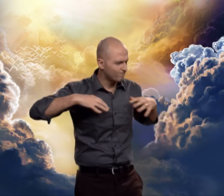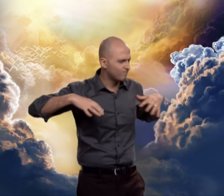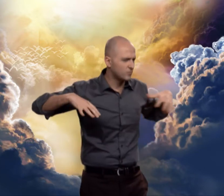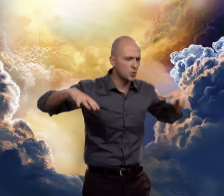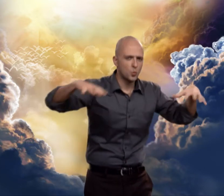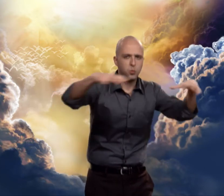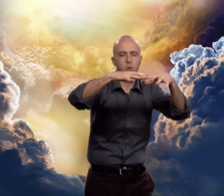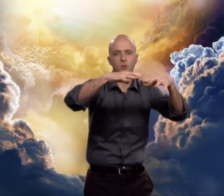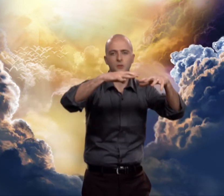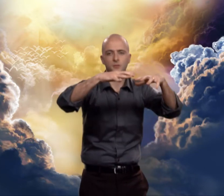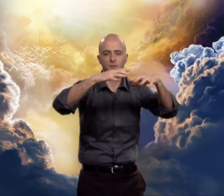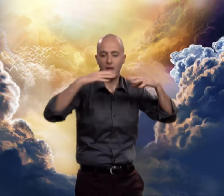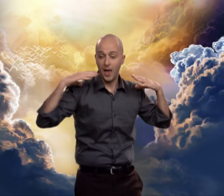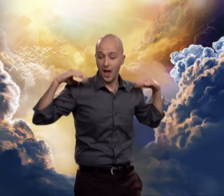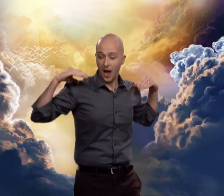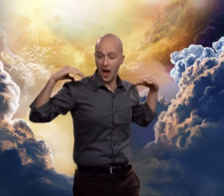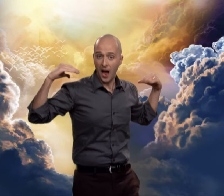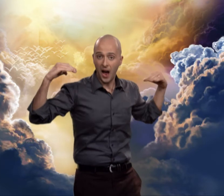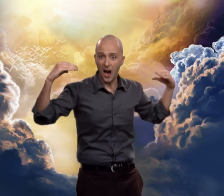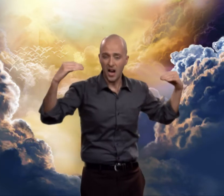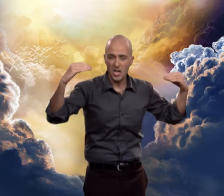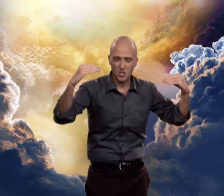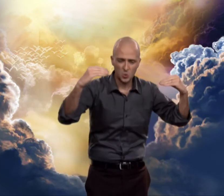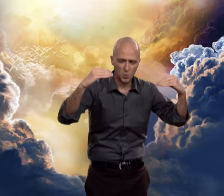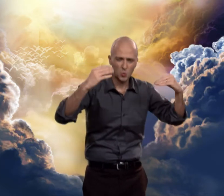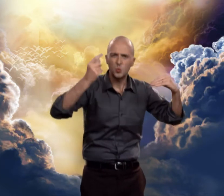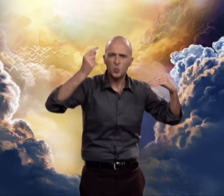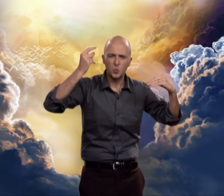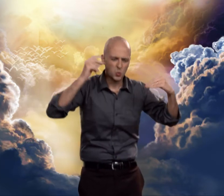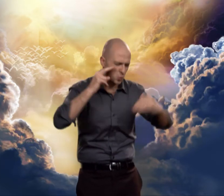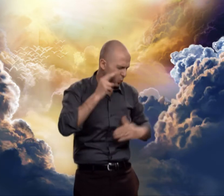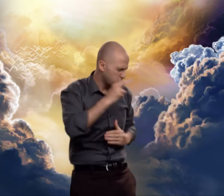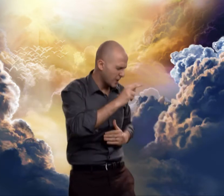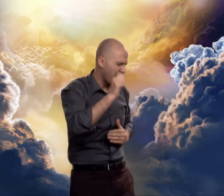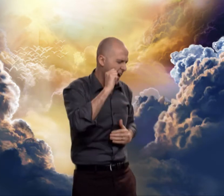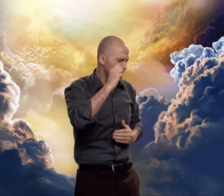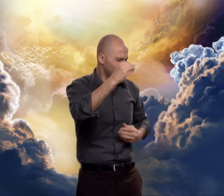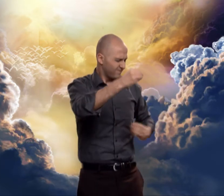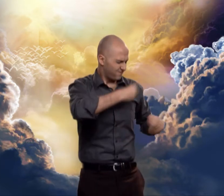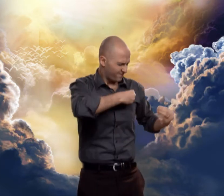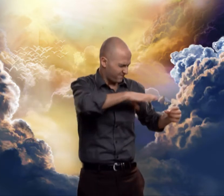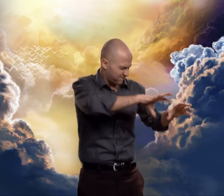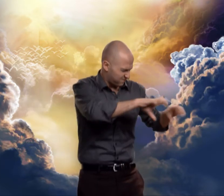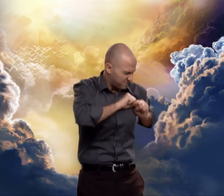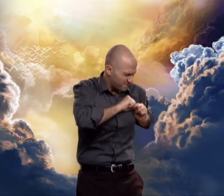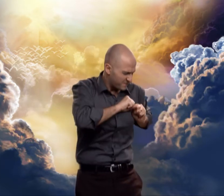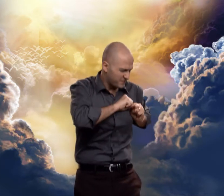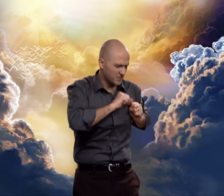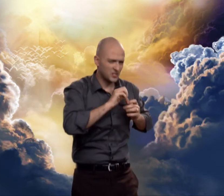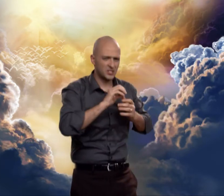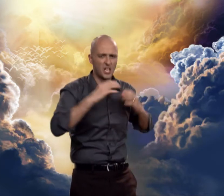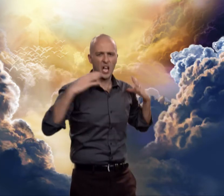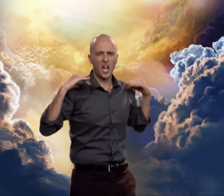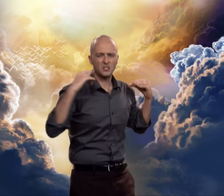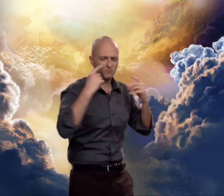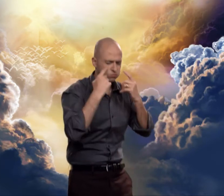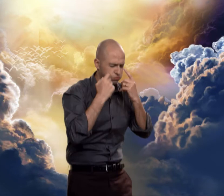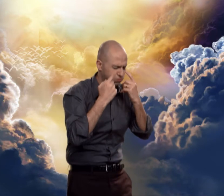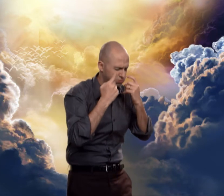pastor. Ele os guiará às fontes de água viva, e Deus enxugará dos seus olhos toda lágrima.